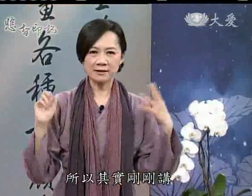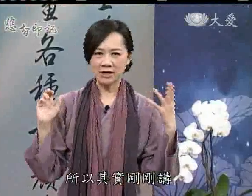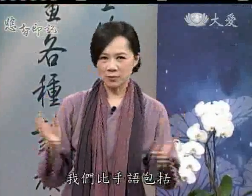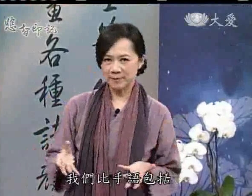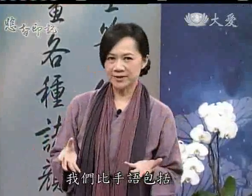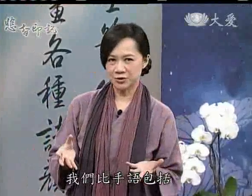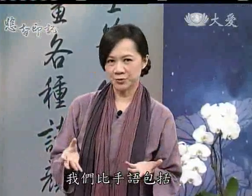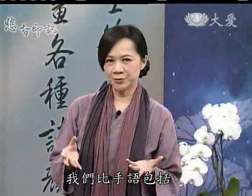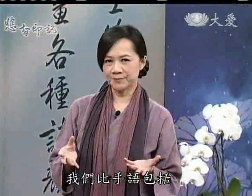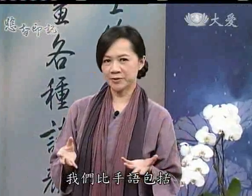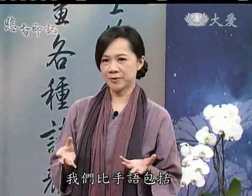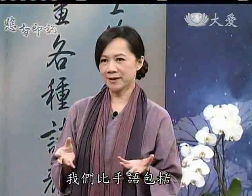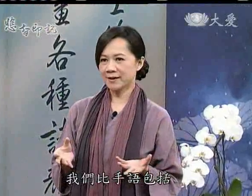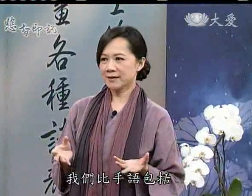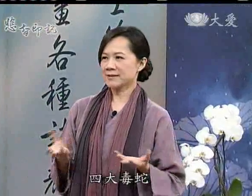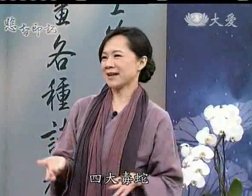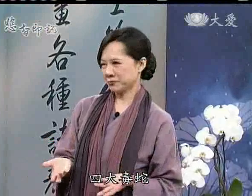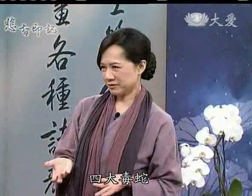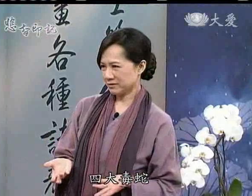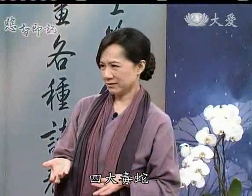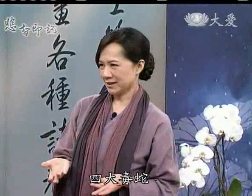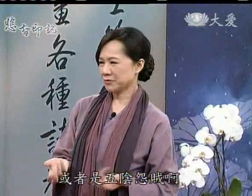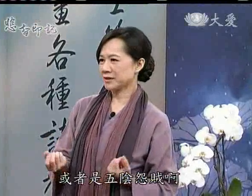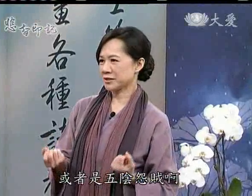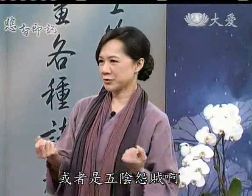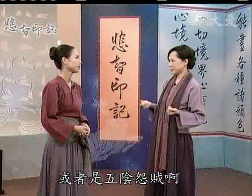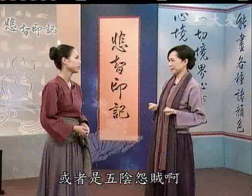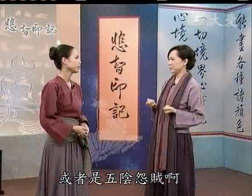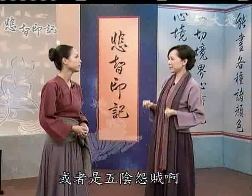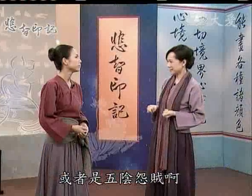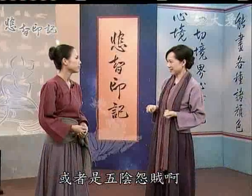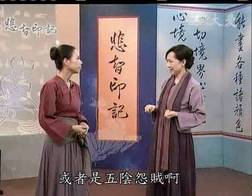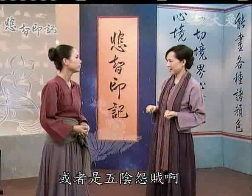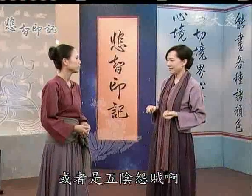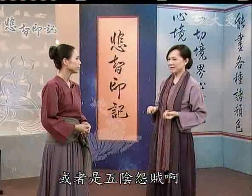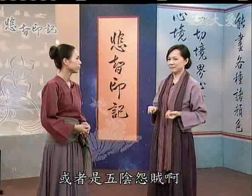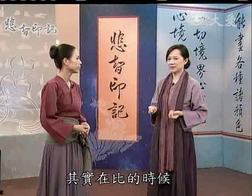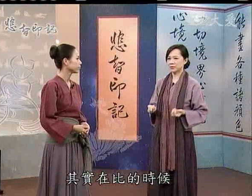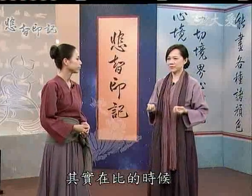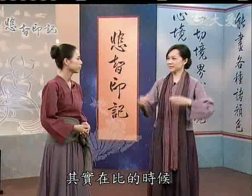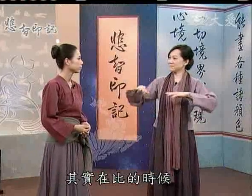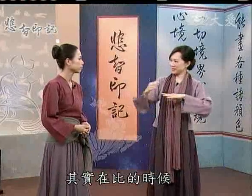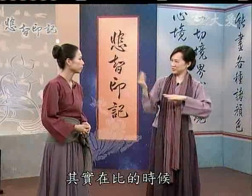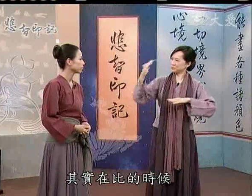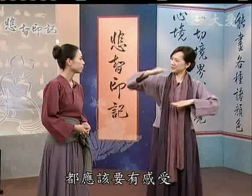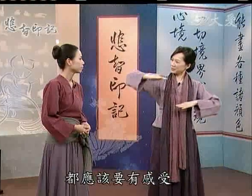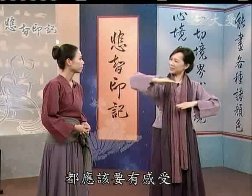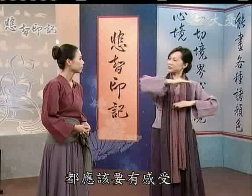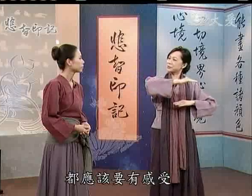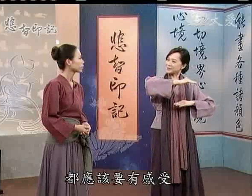刚讲我们比手语，包括四大毒蛇啦，或者是五阴怨贼呀，那其实在比的时候都应该有感受嘛，